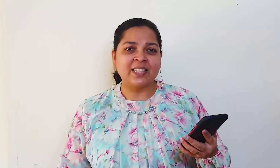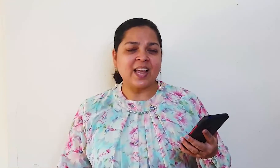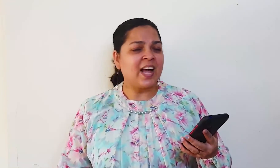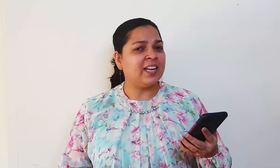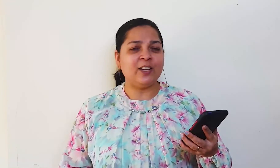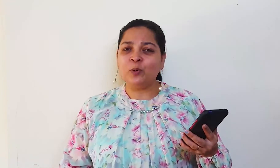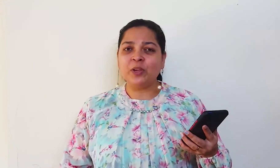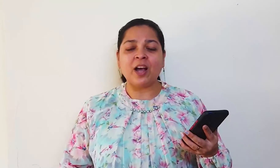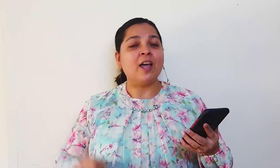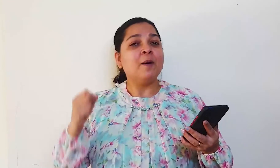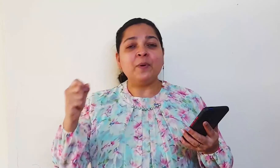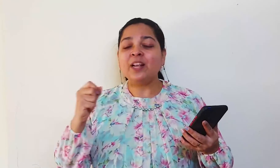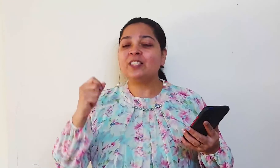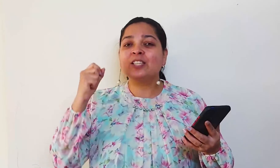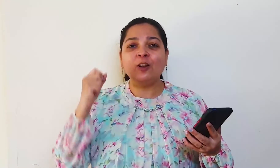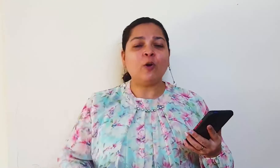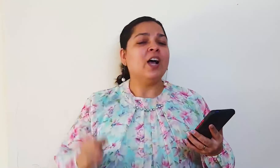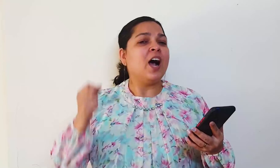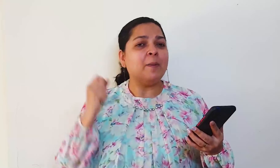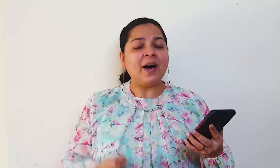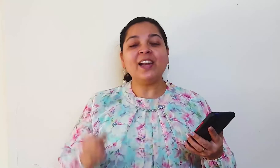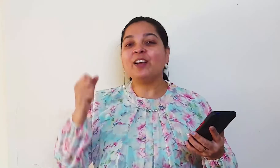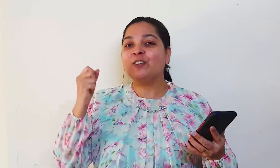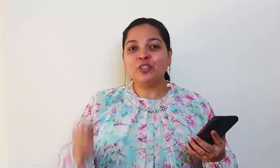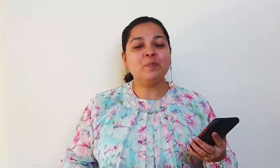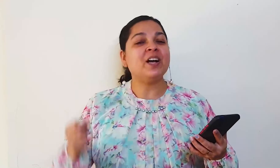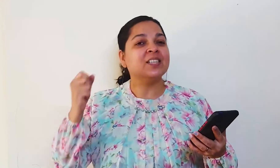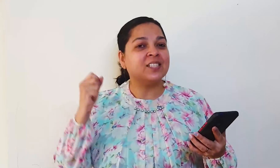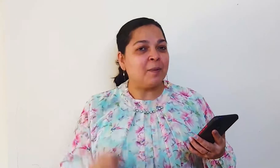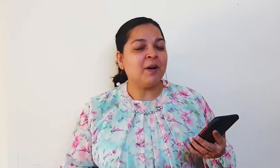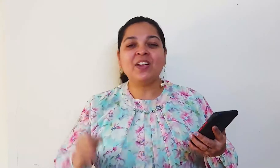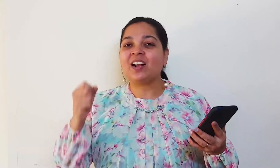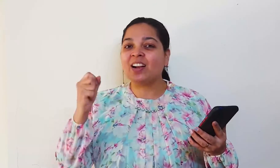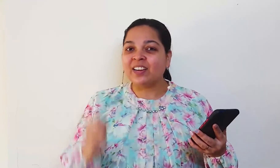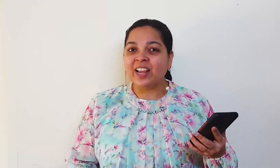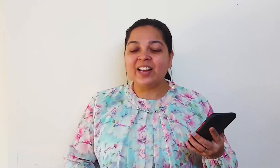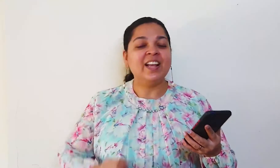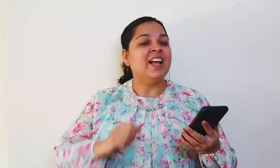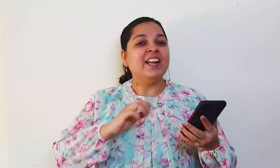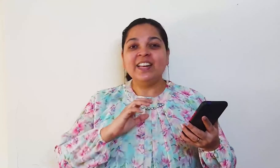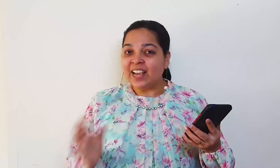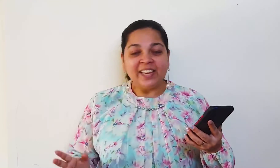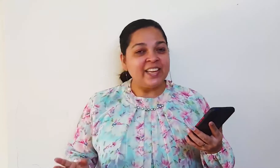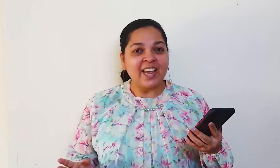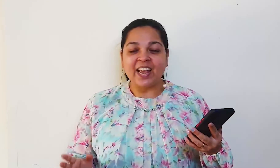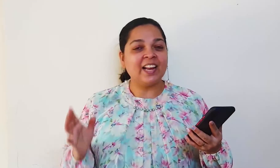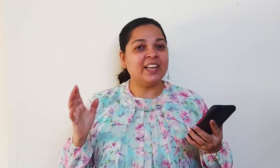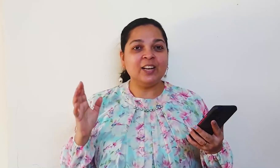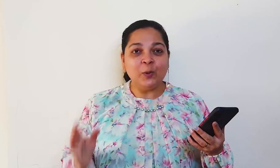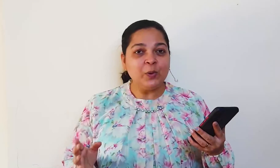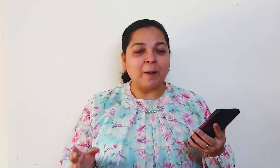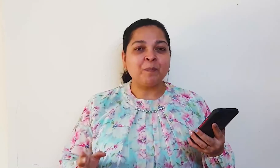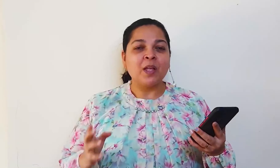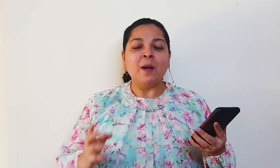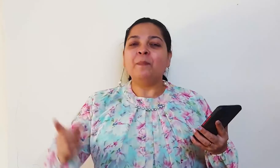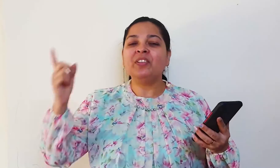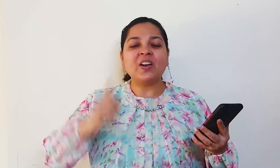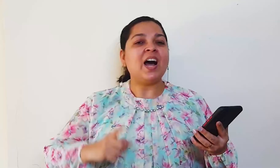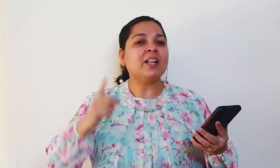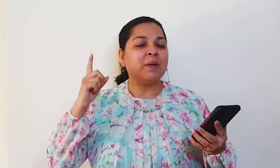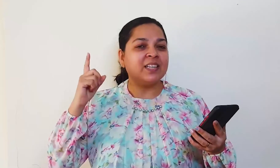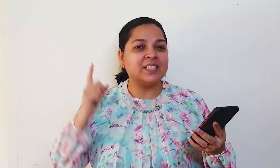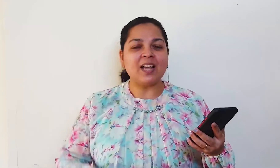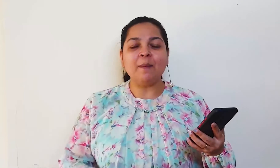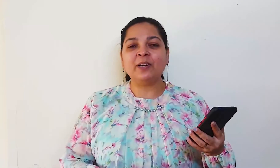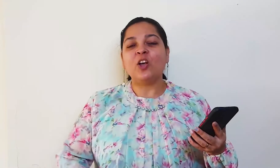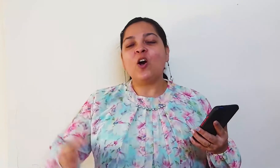असम्भव र गाह्रो भन्ने छैन। पवित्र आत्माको शक्ति, उहाँको शक्ति हामीभित्र काम गरिरहेको छ। प्रेज द लोर्ड।